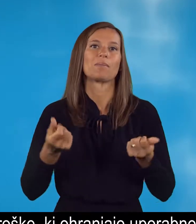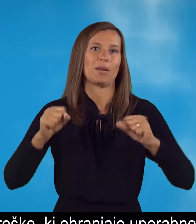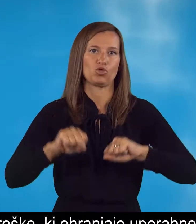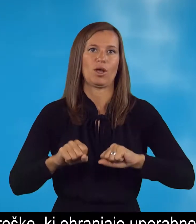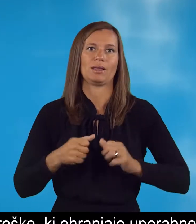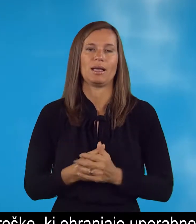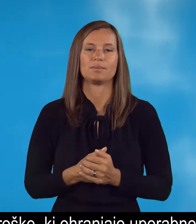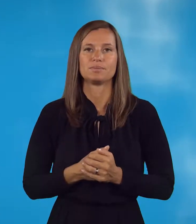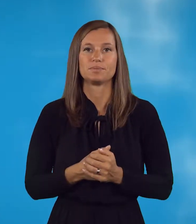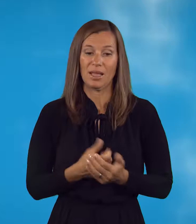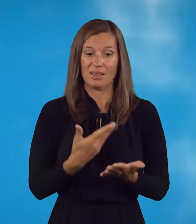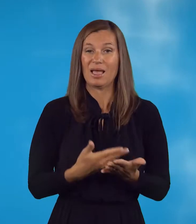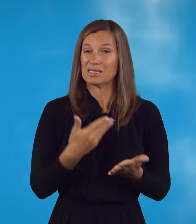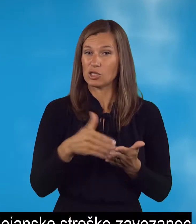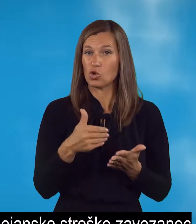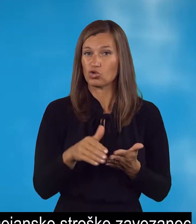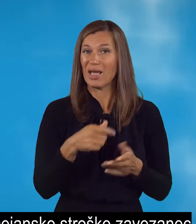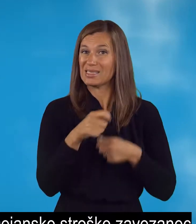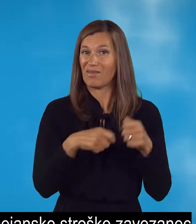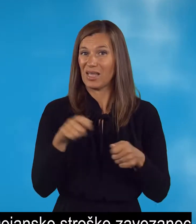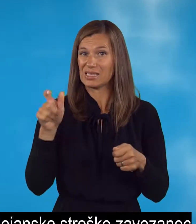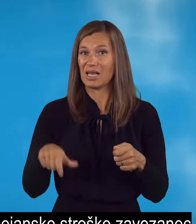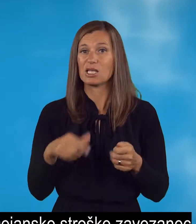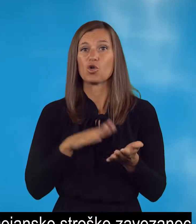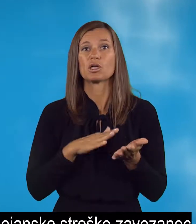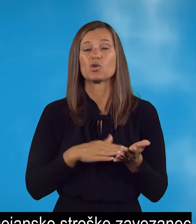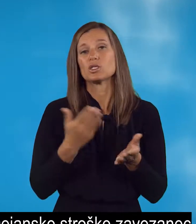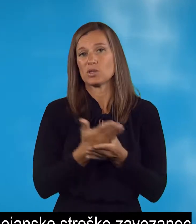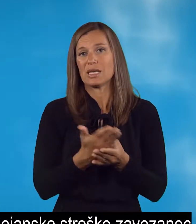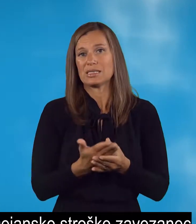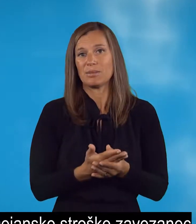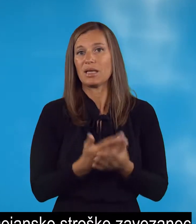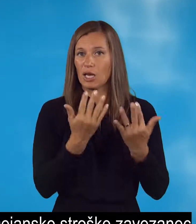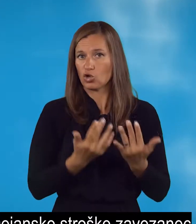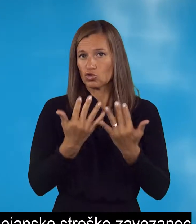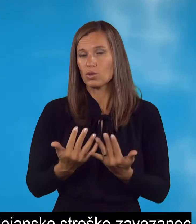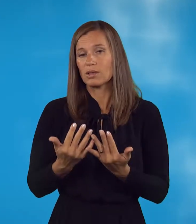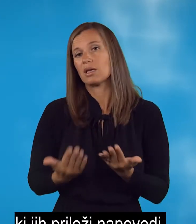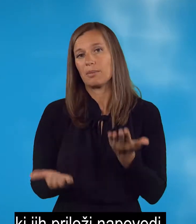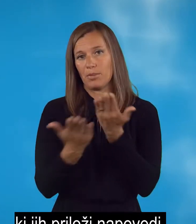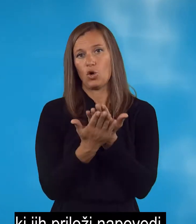premoženja. Dejanske stroške zavezanec dokazuje z ustreznimi računi, ki jih priloži